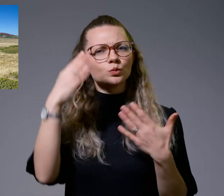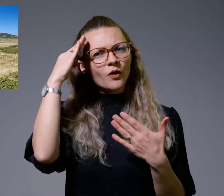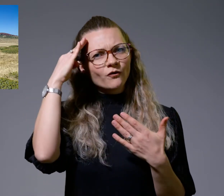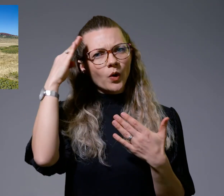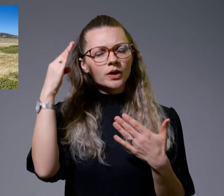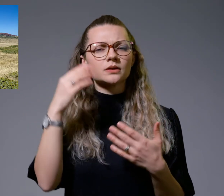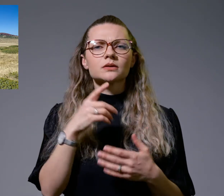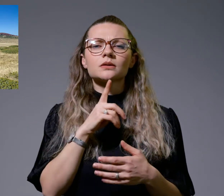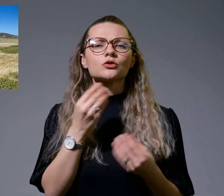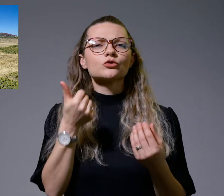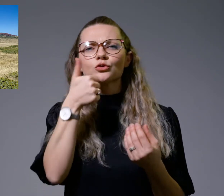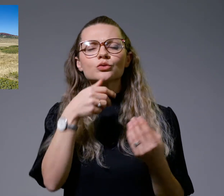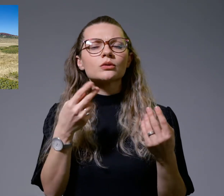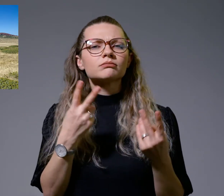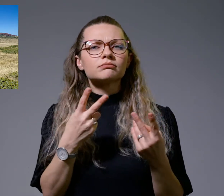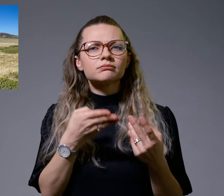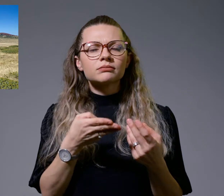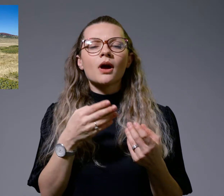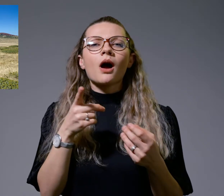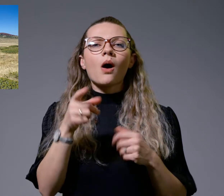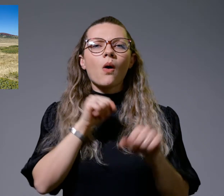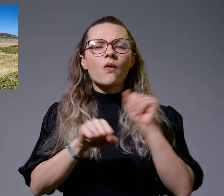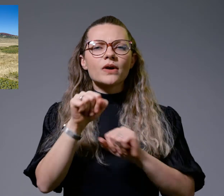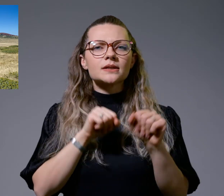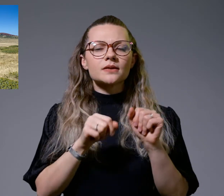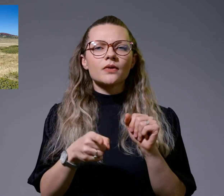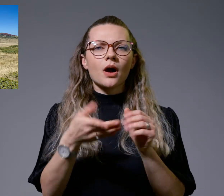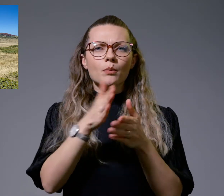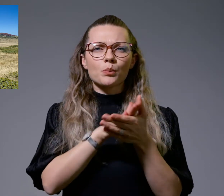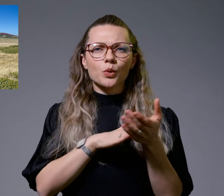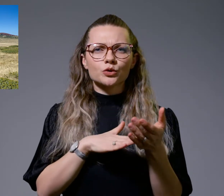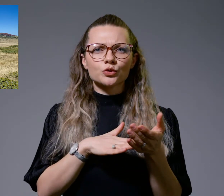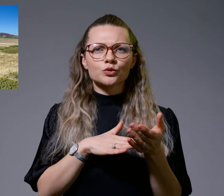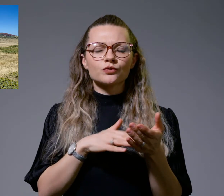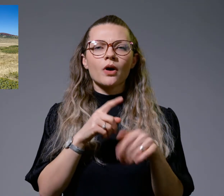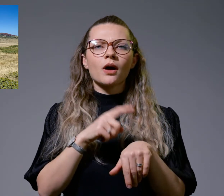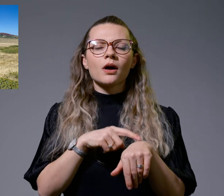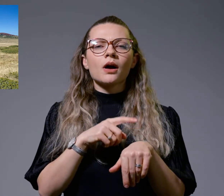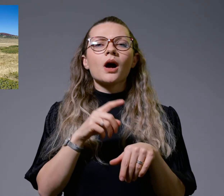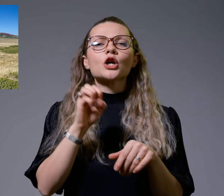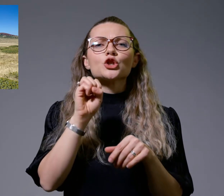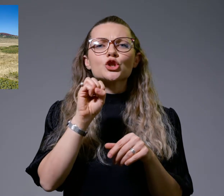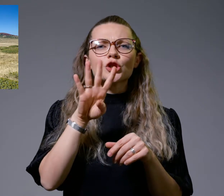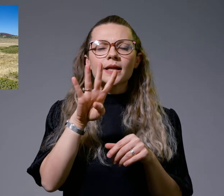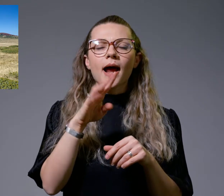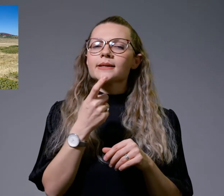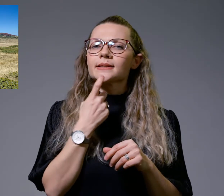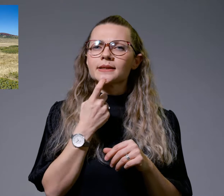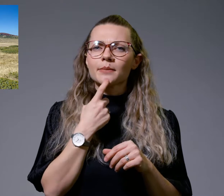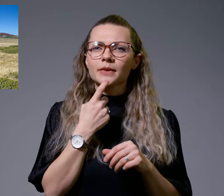што значело дека со офанзивата ќе се започне на 14 септември во